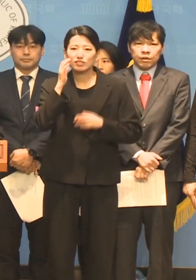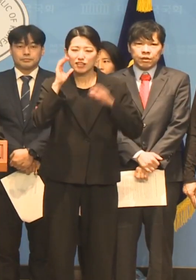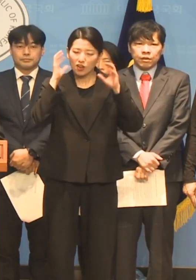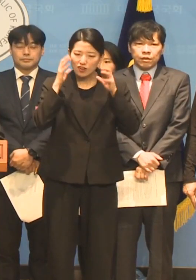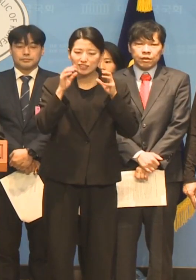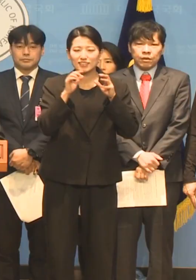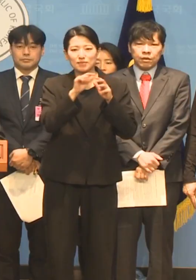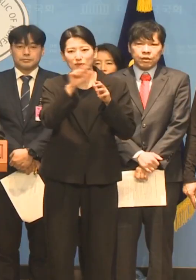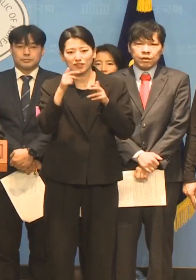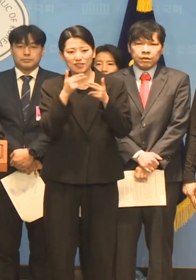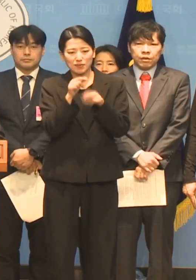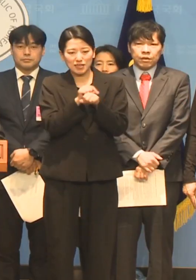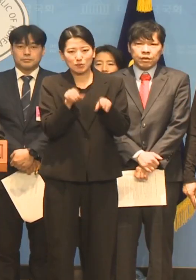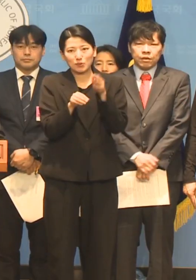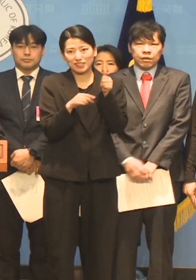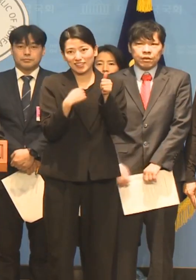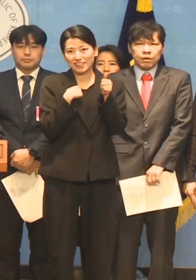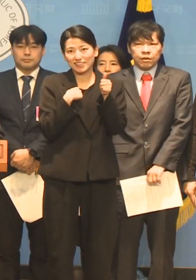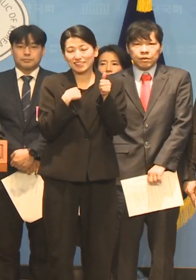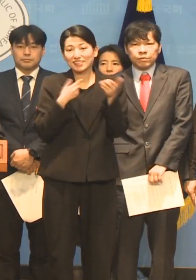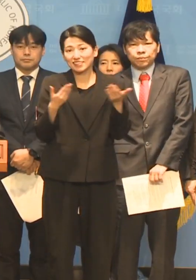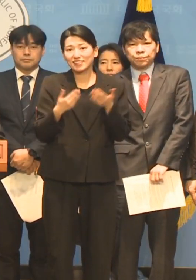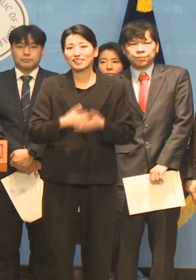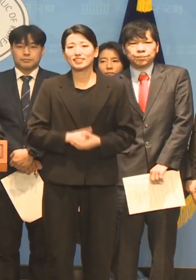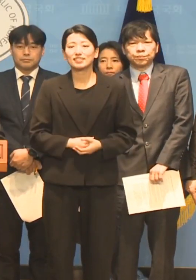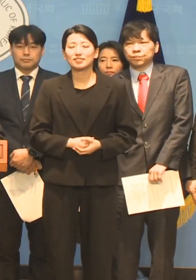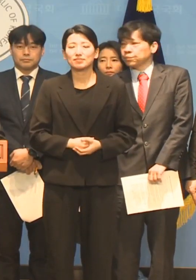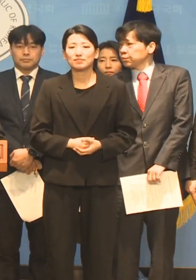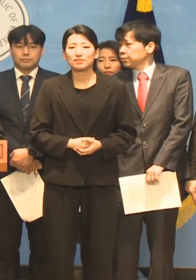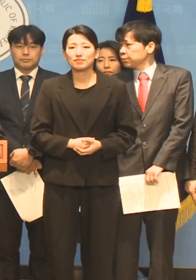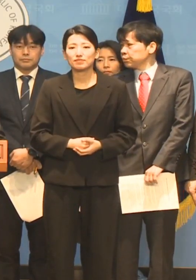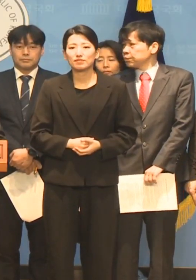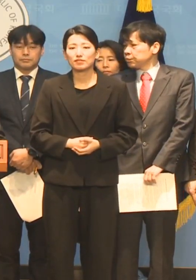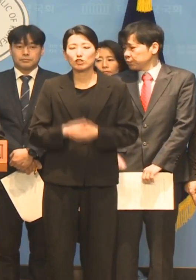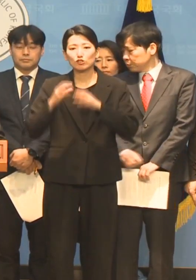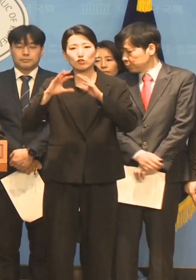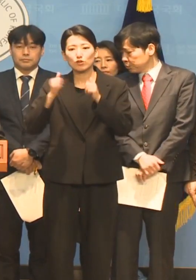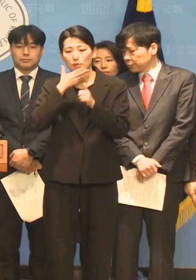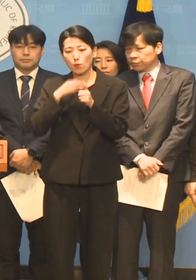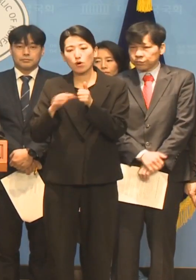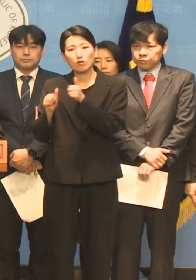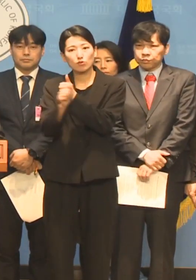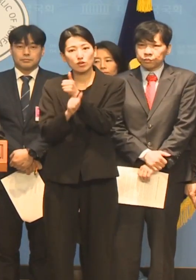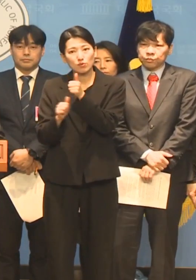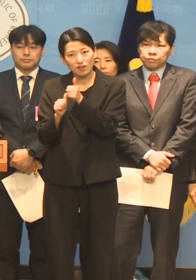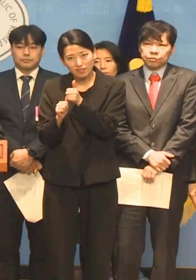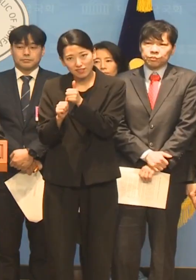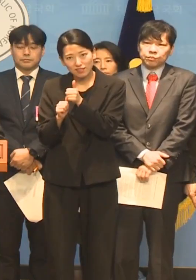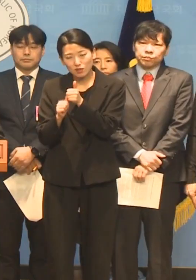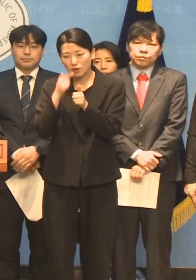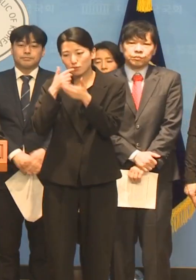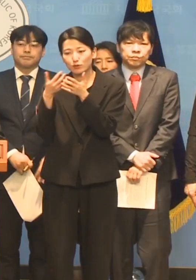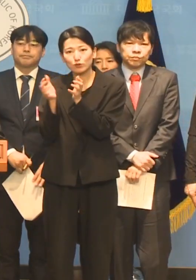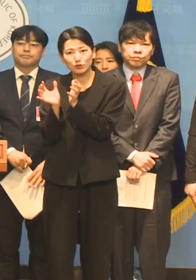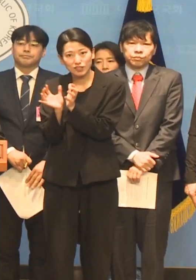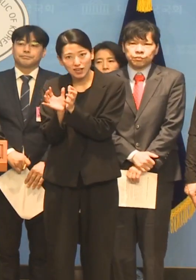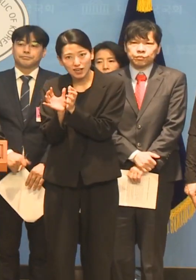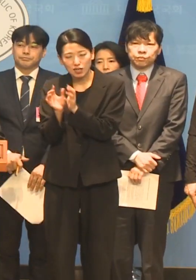이선영입니다. 이번 기자회견 공동주최로는 국회 보건위원회 위원으로 계시며